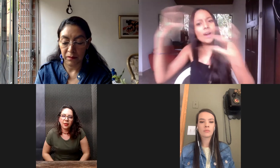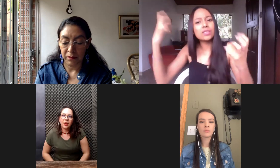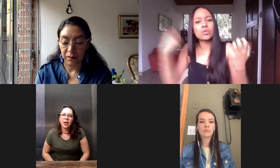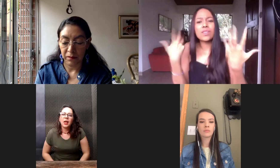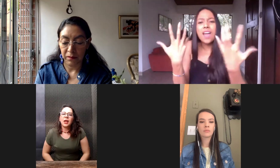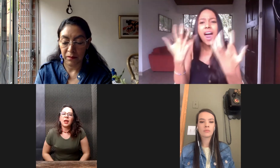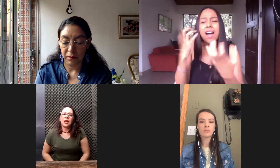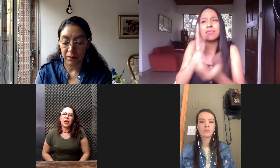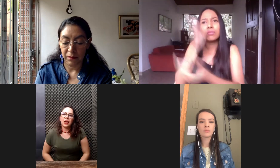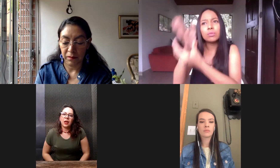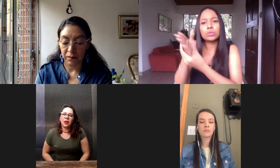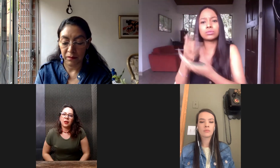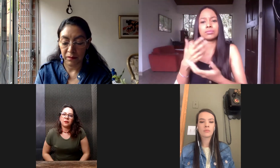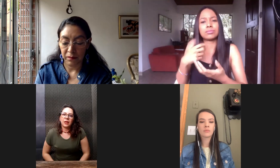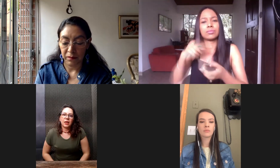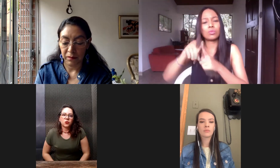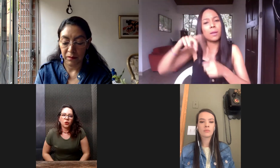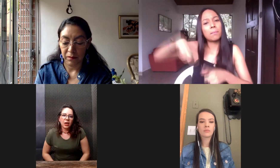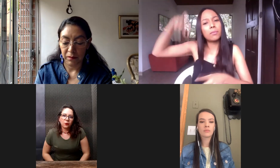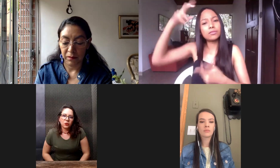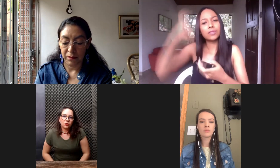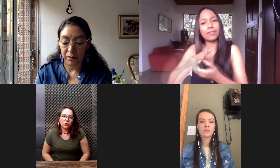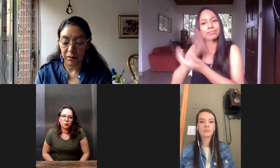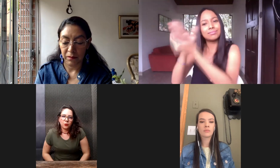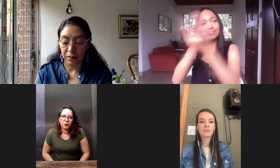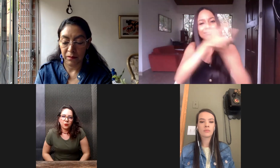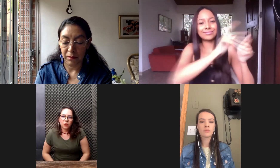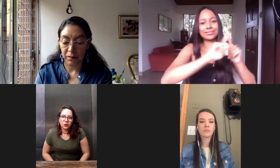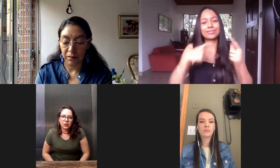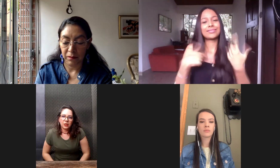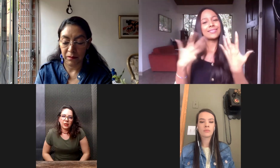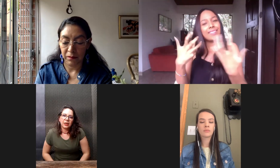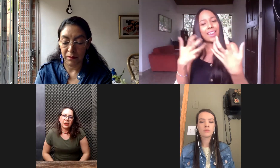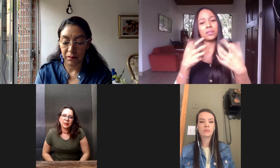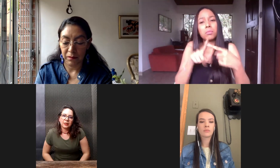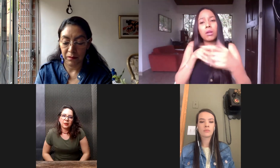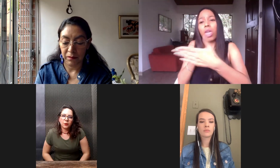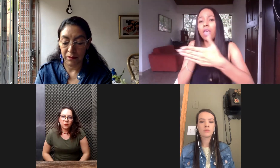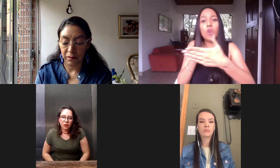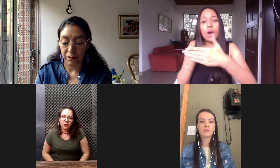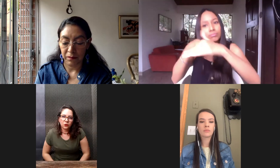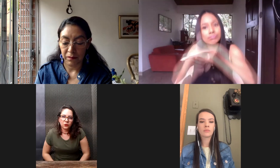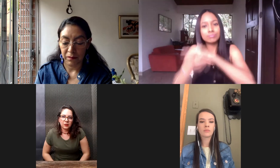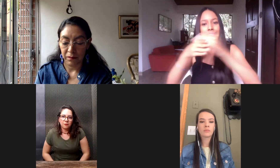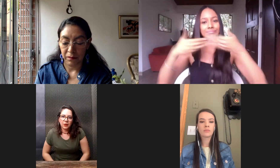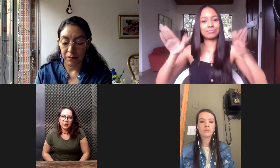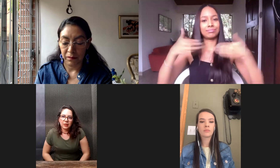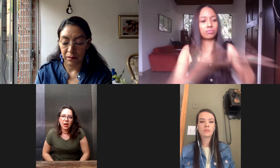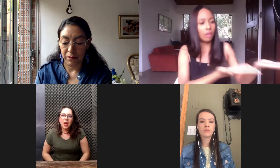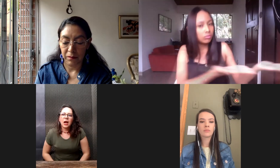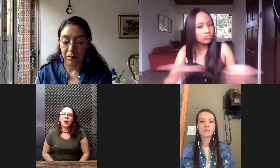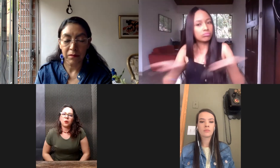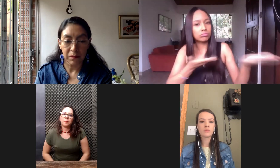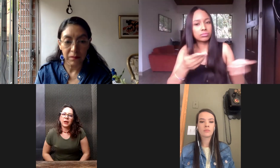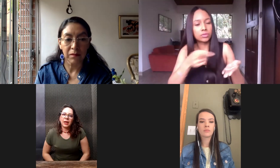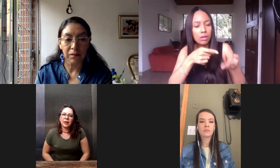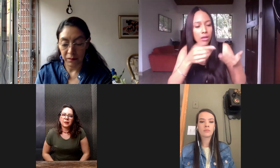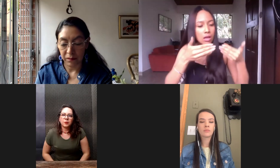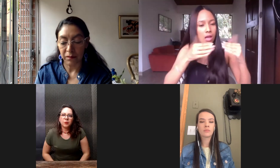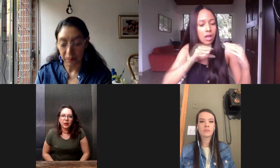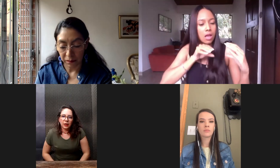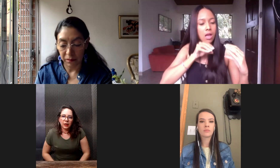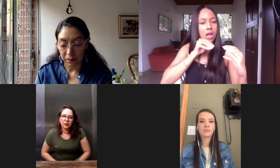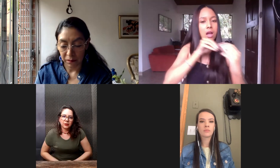tarea de gestionar nuestros propios sueños y que el que quiere ser profesional entonces empieza a romper